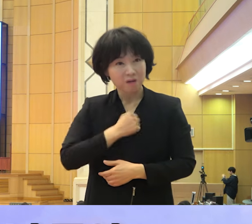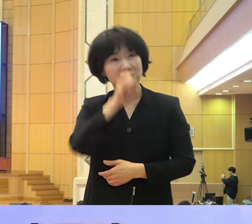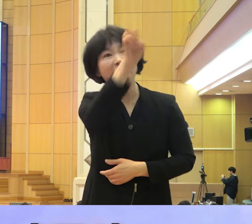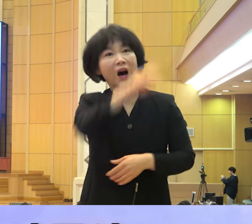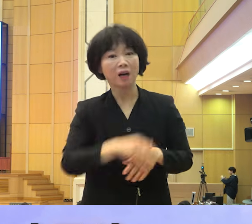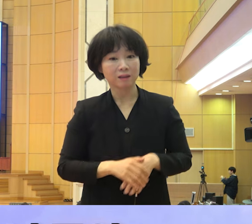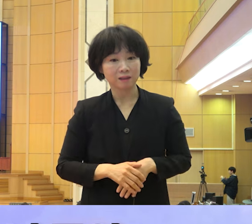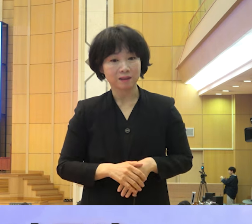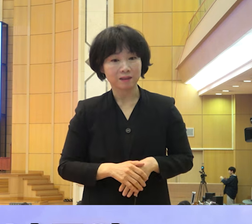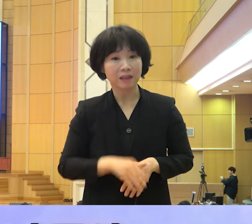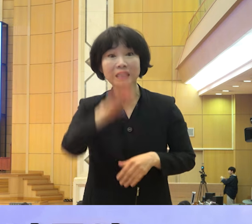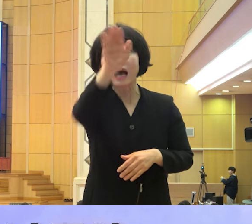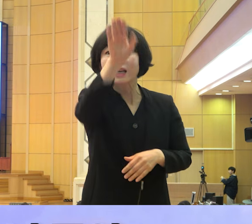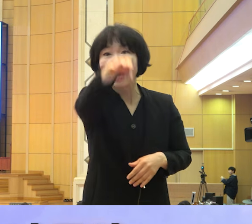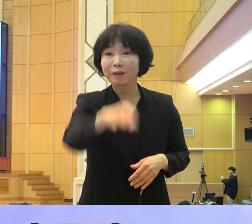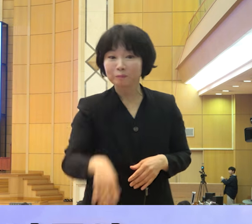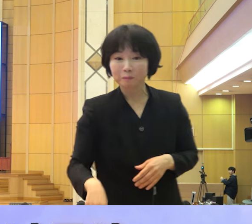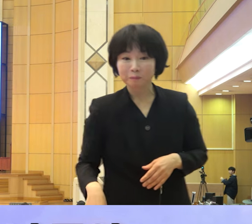우리